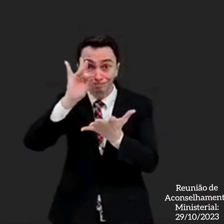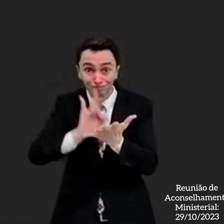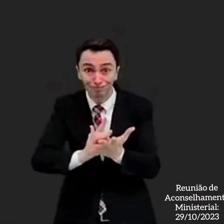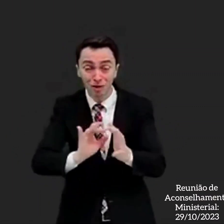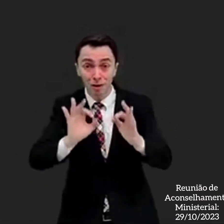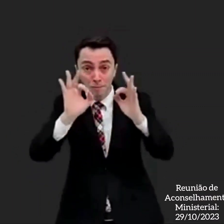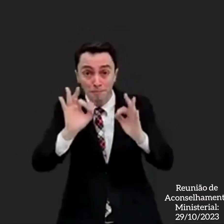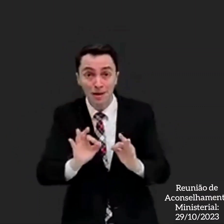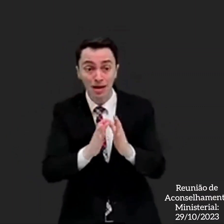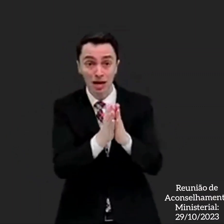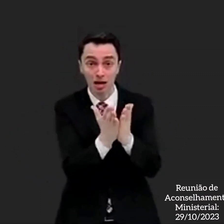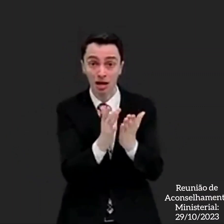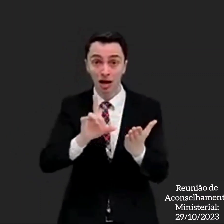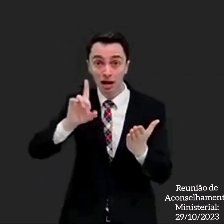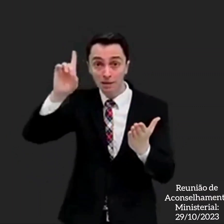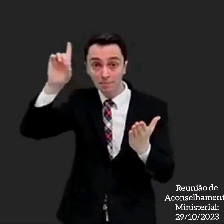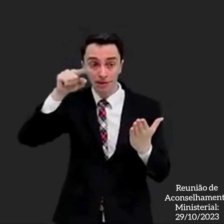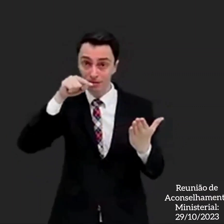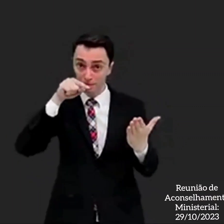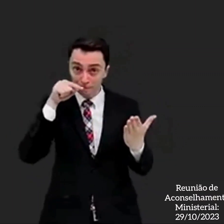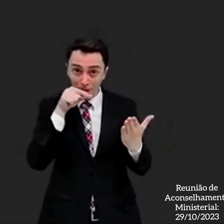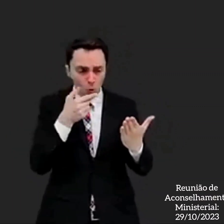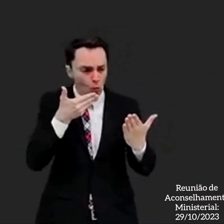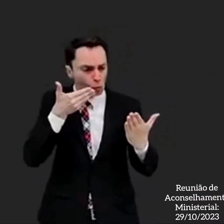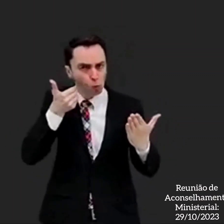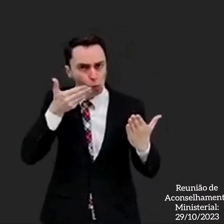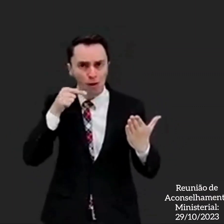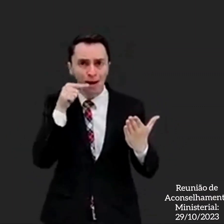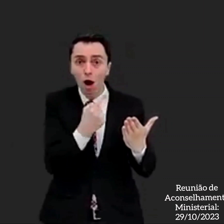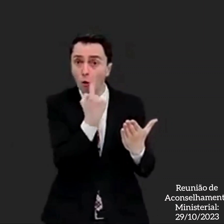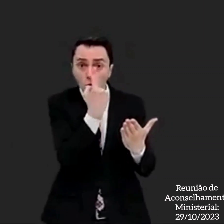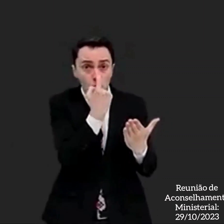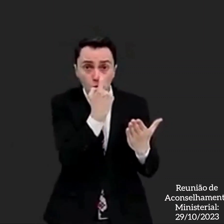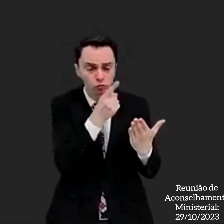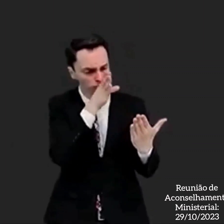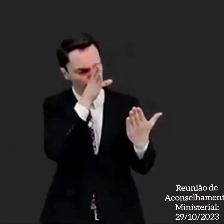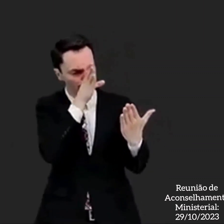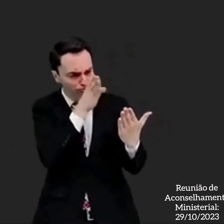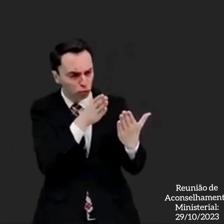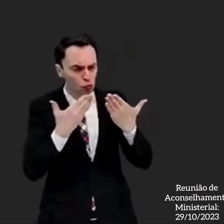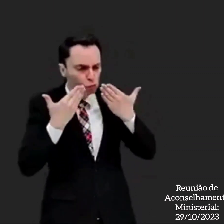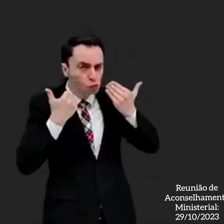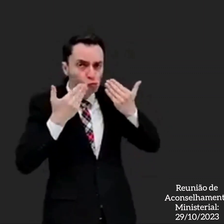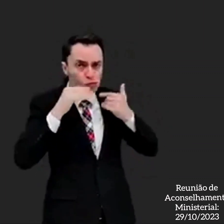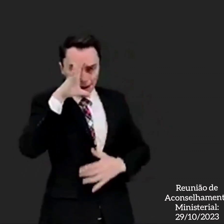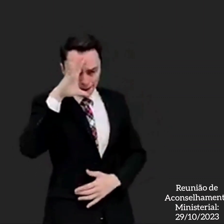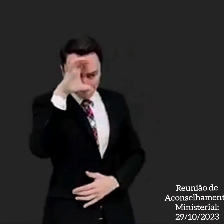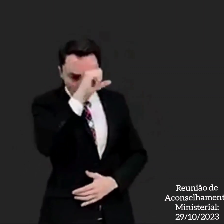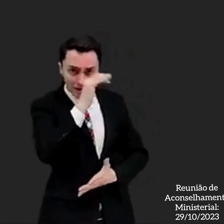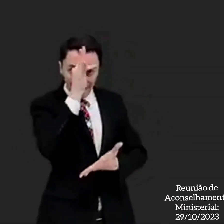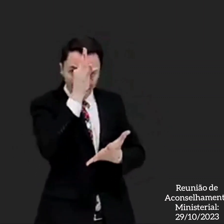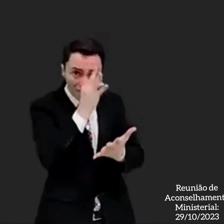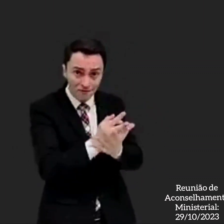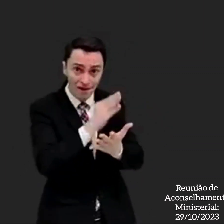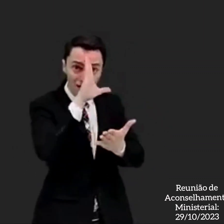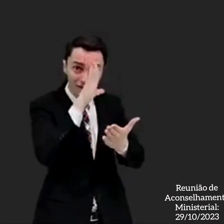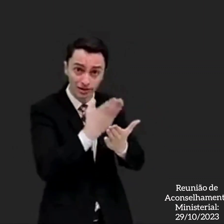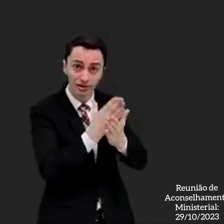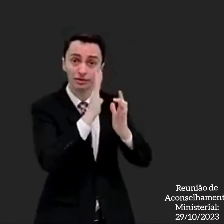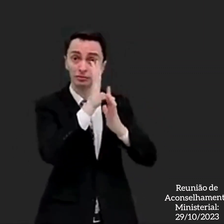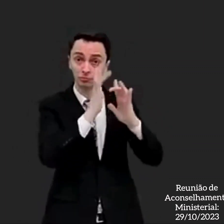suficiente fonte para a formação e edificação na fé em nosso Senhor e Salvador Jesus